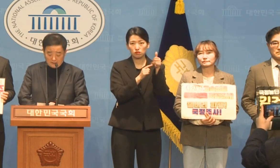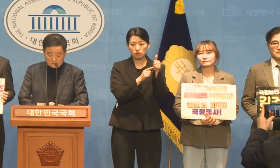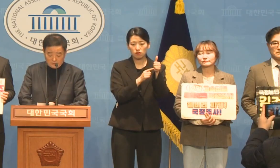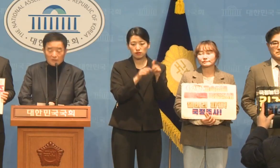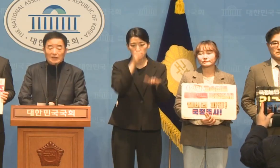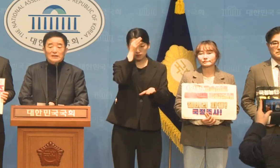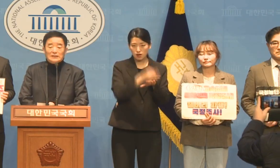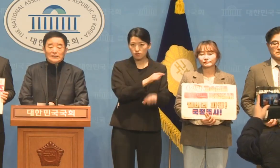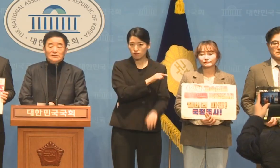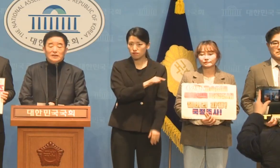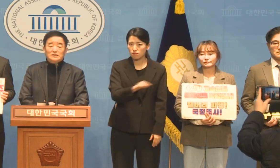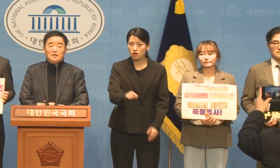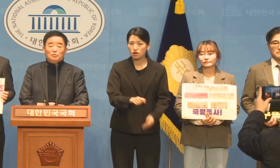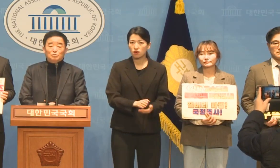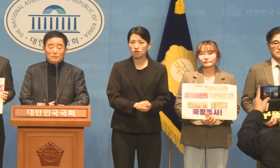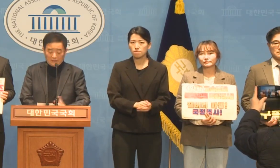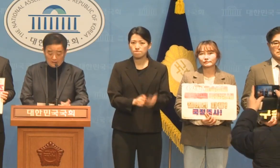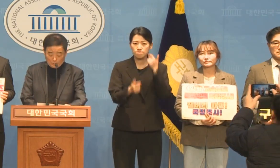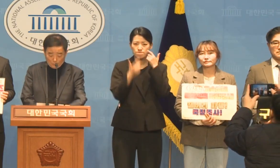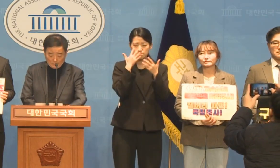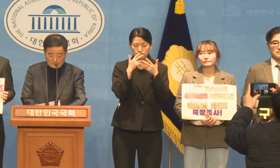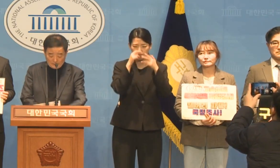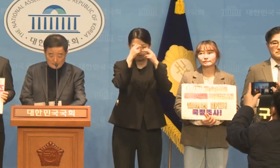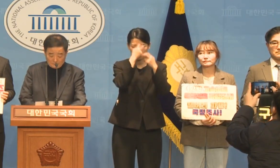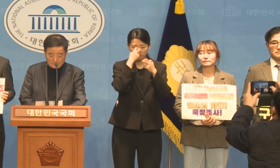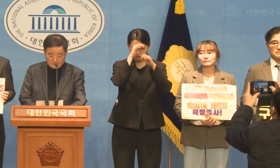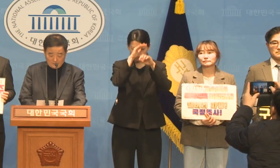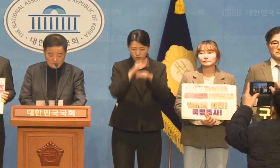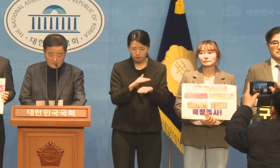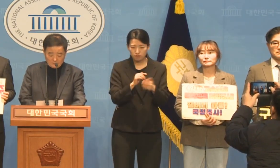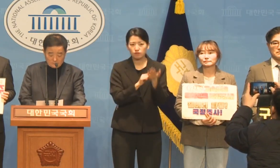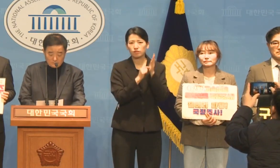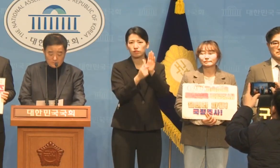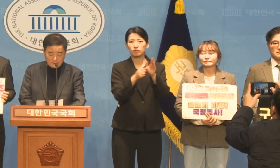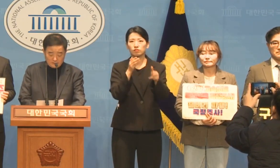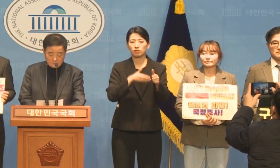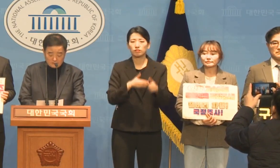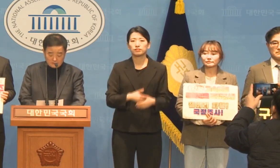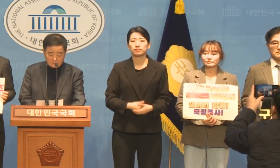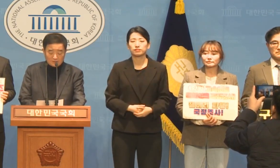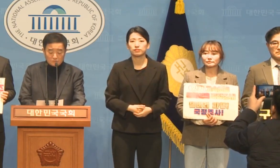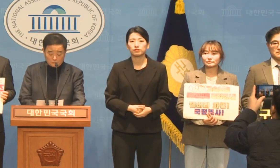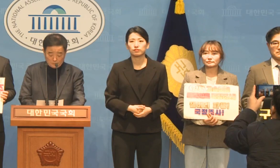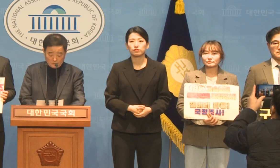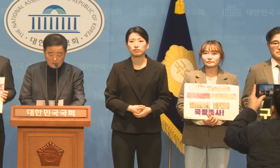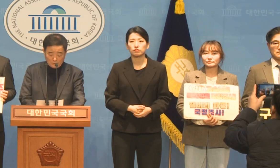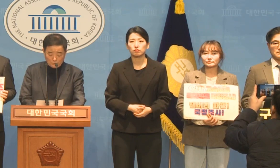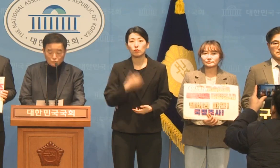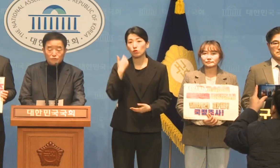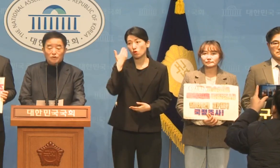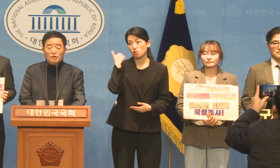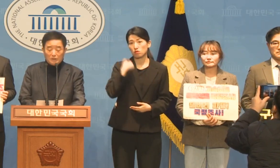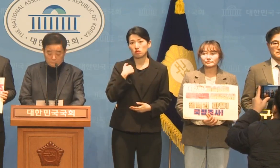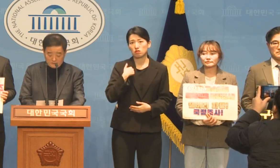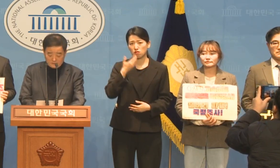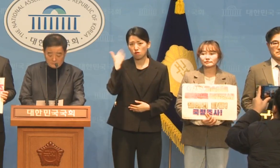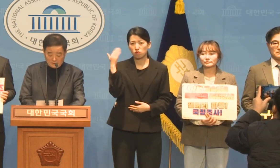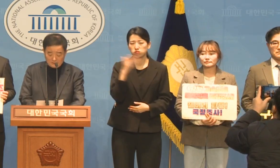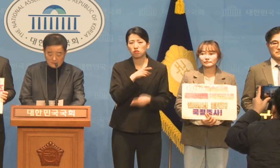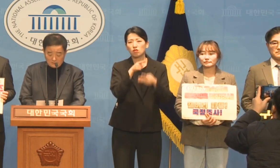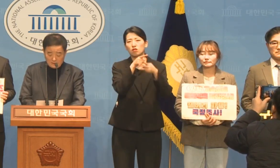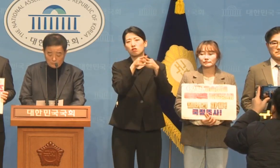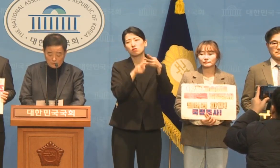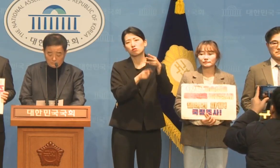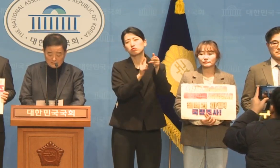사실에 대해서 낱낱이 국민에게 고백해야 합니다. 저는 지난 대선 당시부터 윤석열의